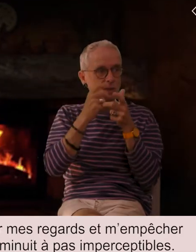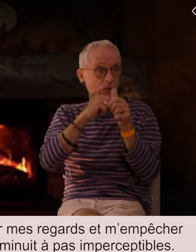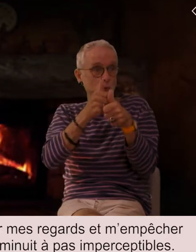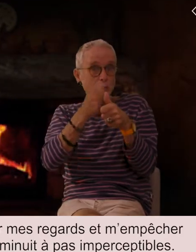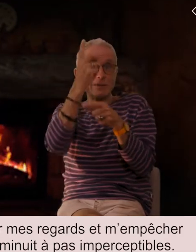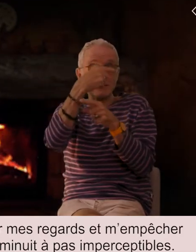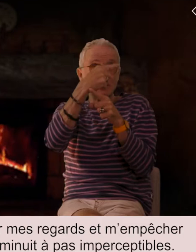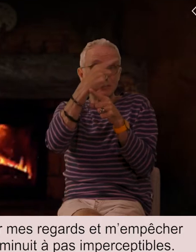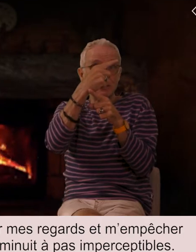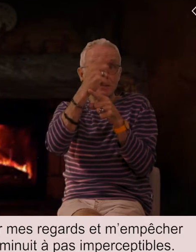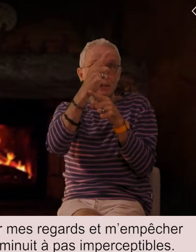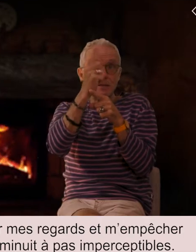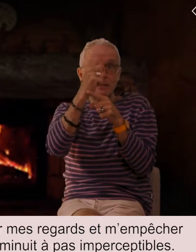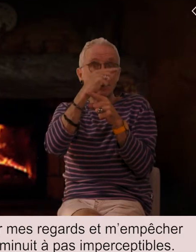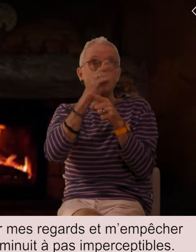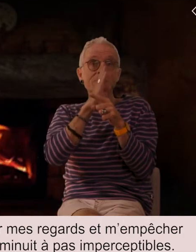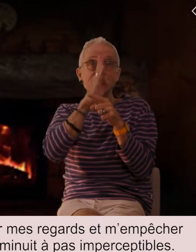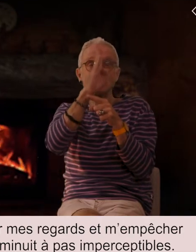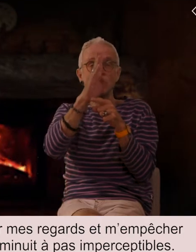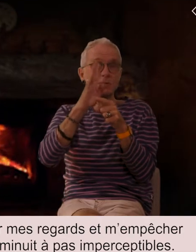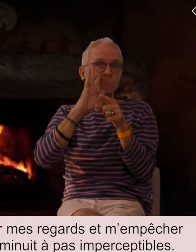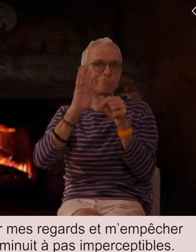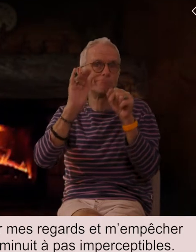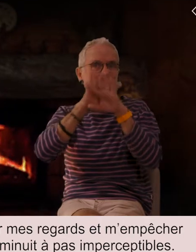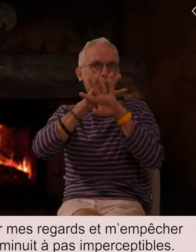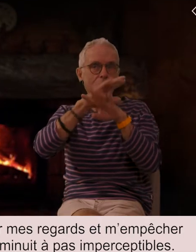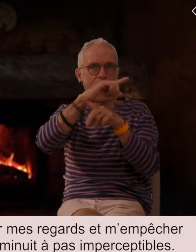'aiguille qui marchait vers minuit à pas imperceptible.